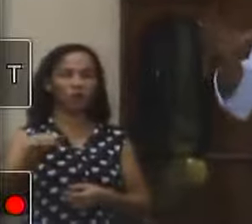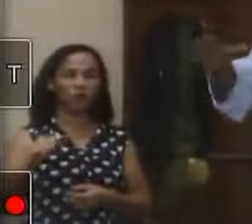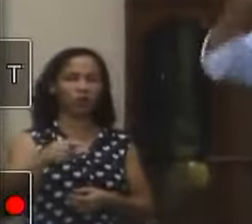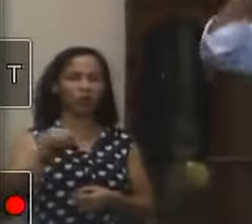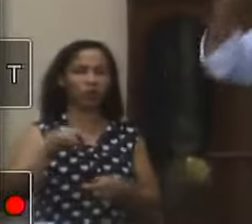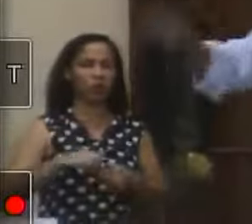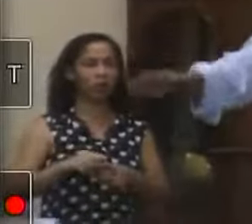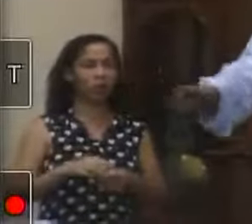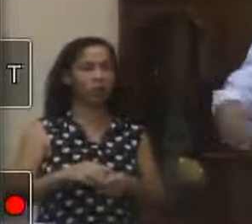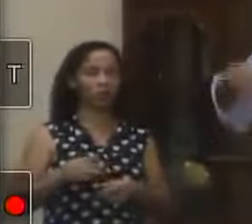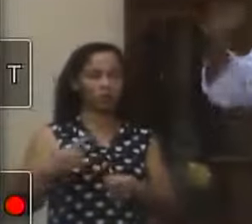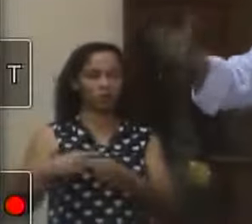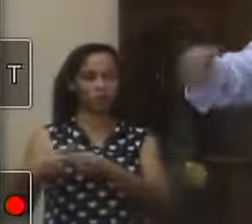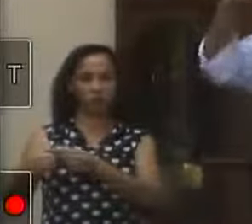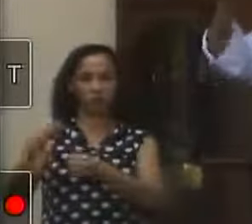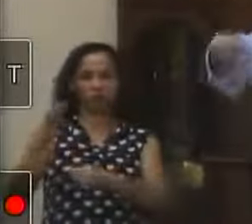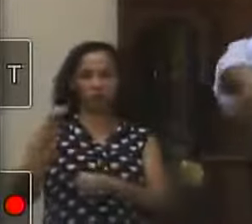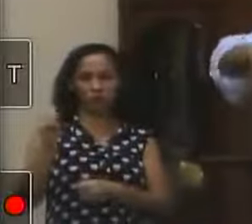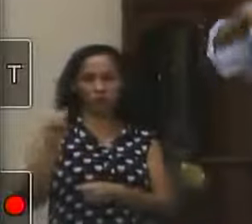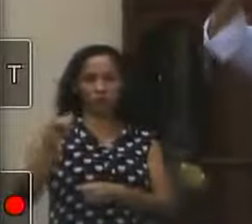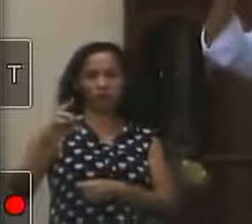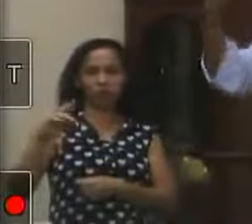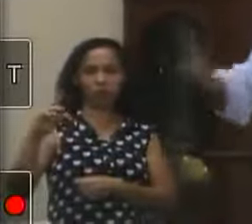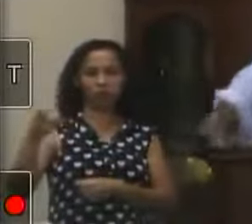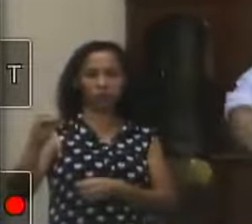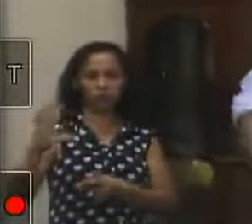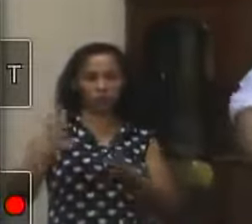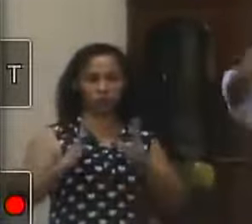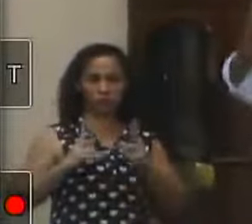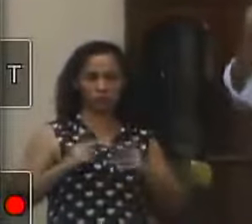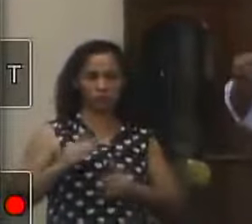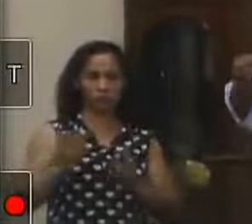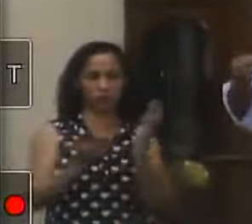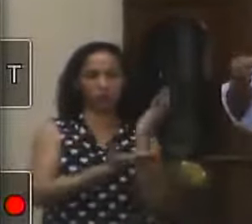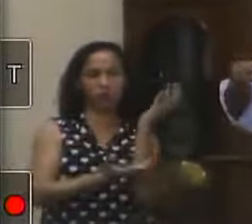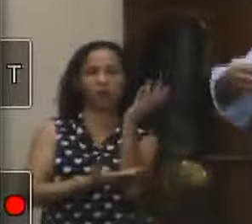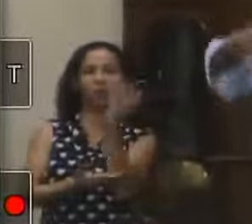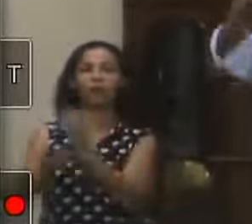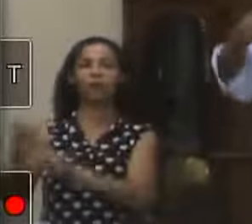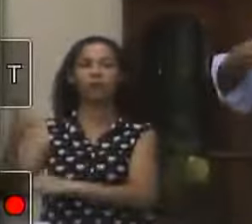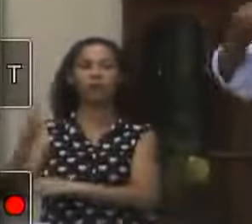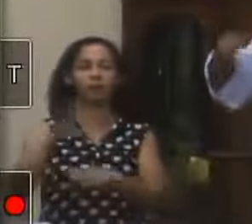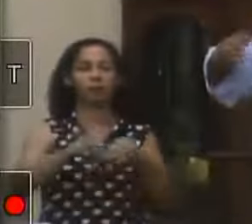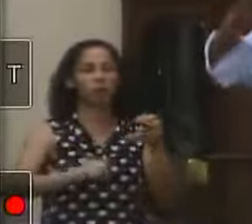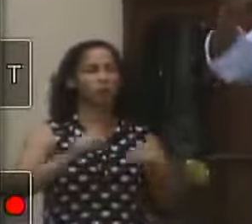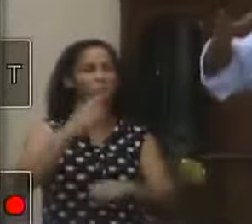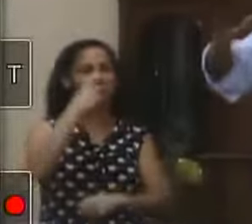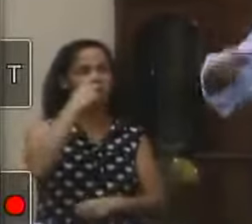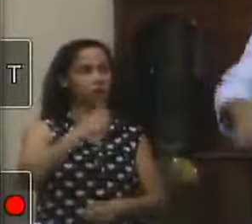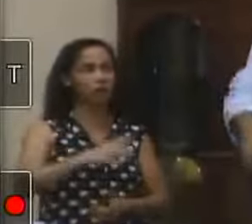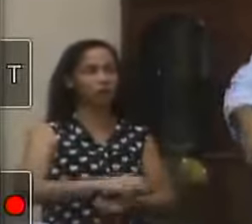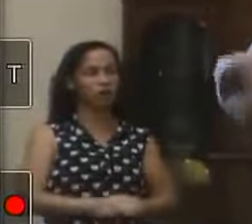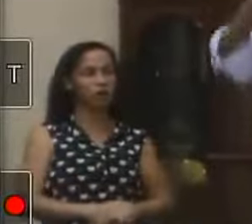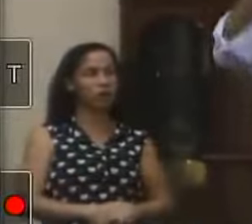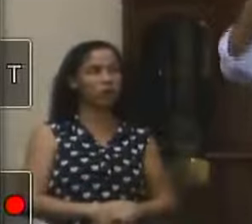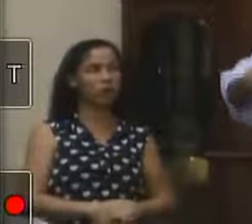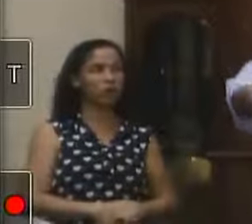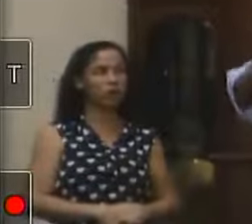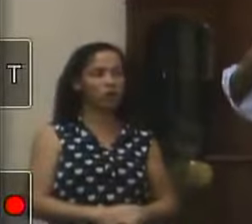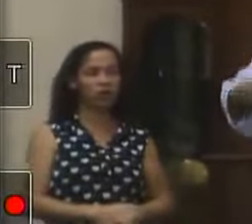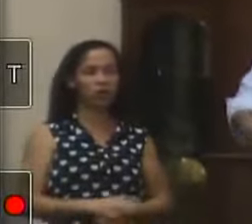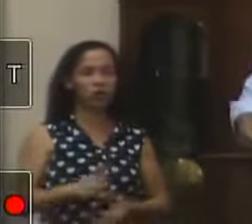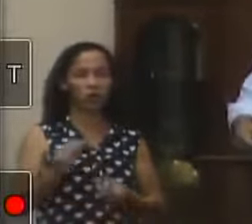com todo mundo, bairro por bairro, limpeza, capina, retirada do lixo. Olha, o que tem de lixo em conservatório, o que tem de mato